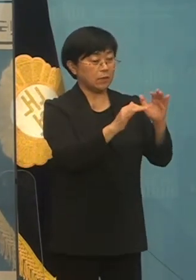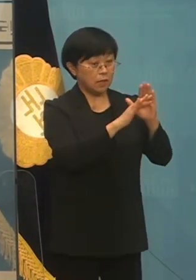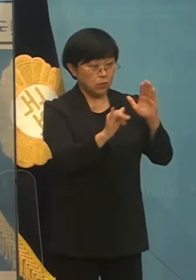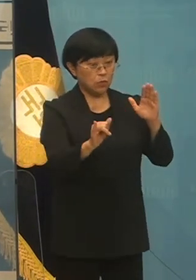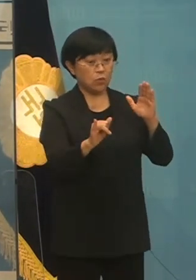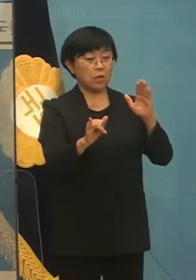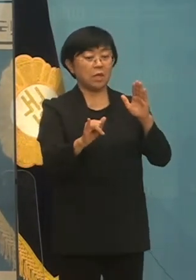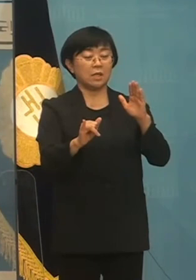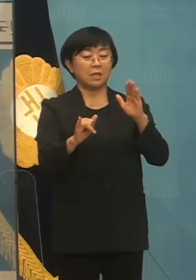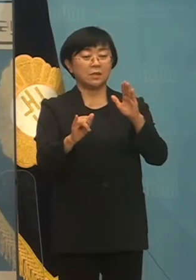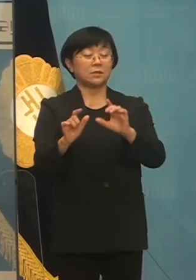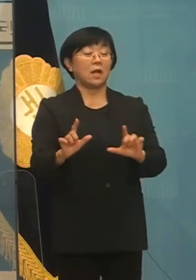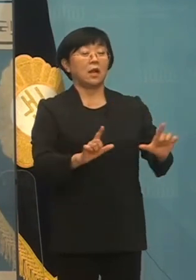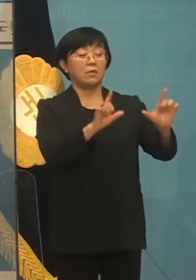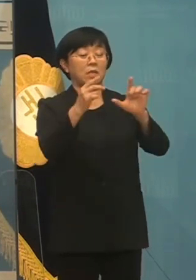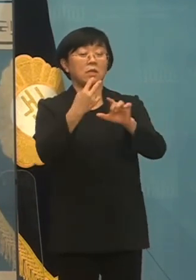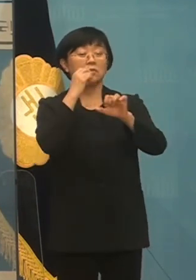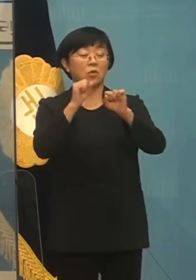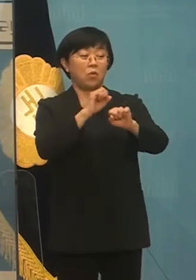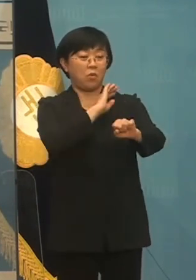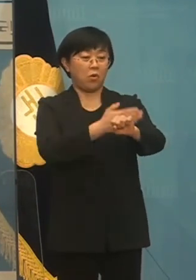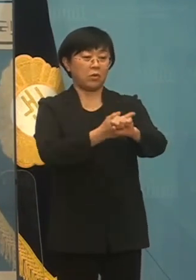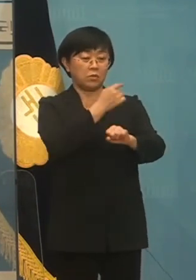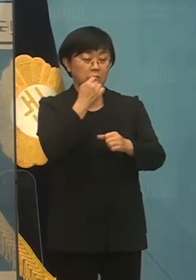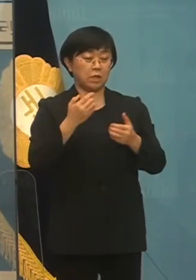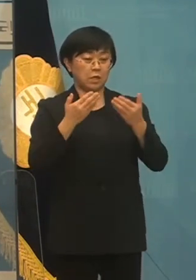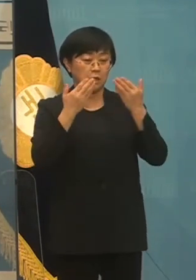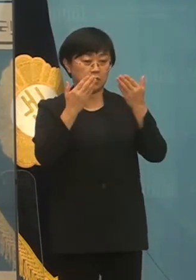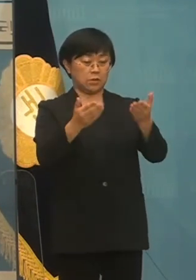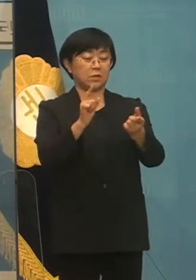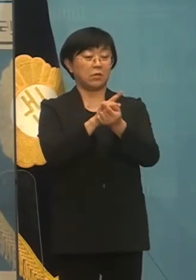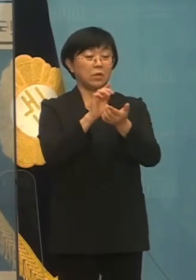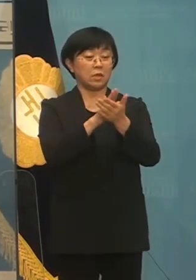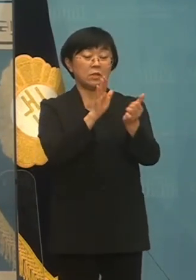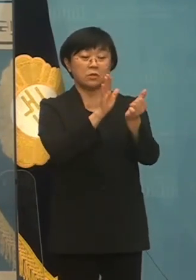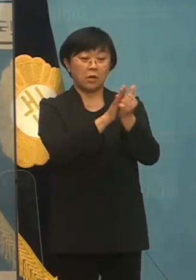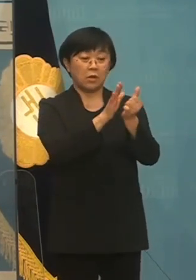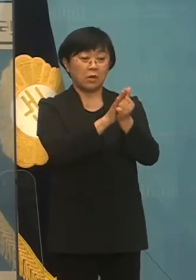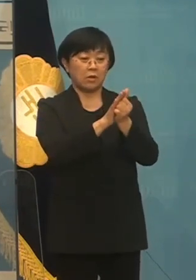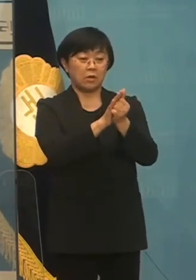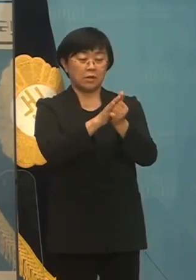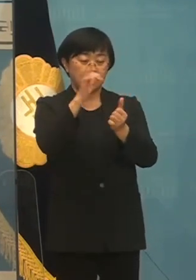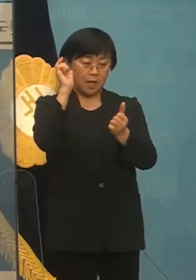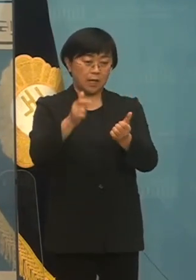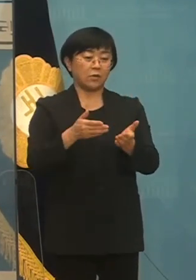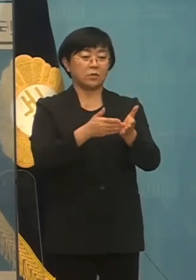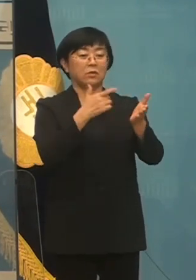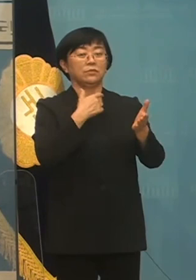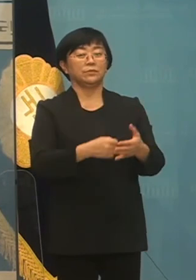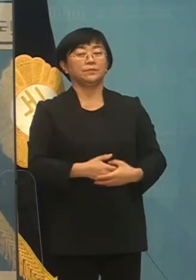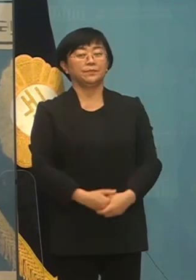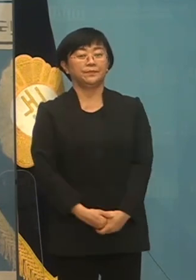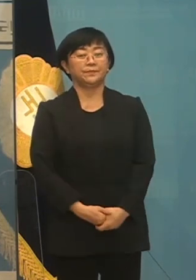가족들의 생존권을 보장하는 직접적인 지원 정책을 해줄 것을 강력히 요청드립니다.